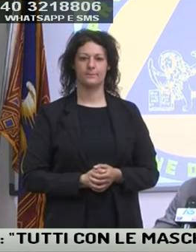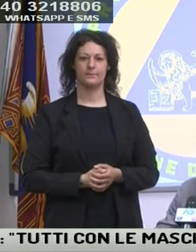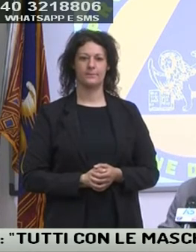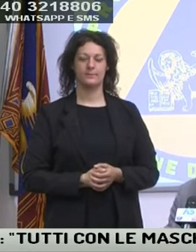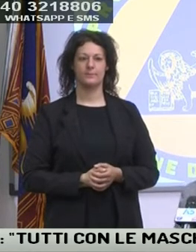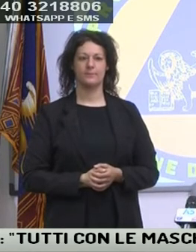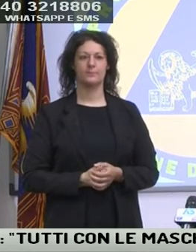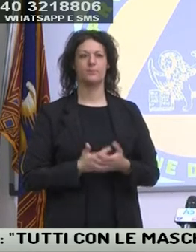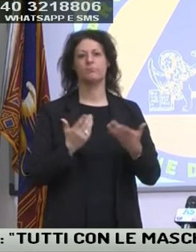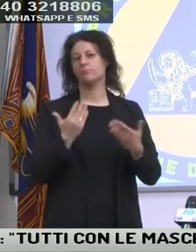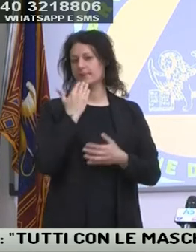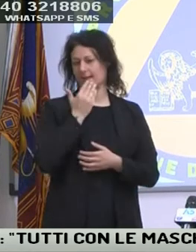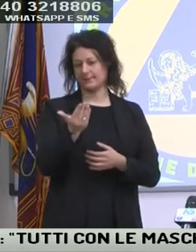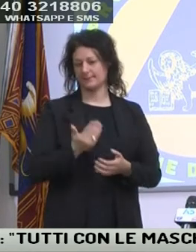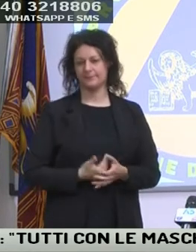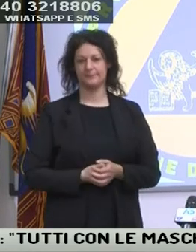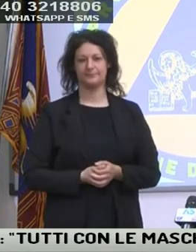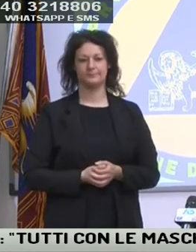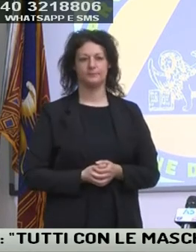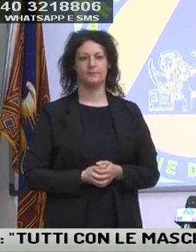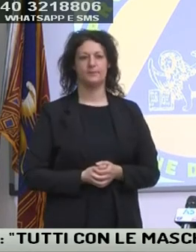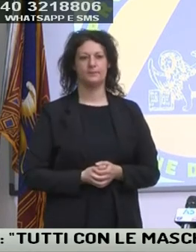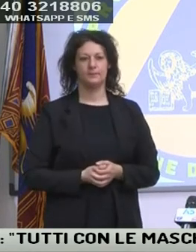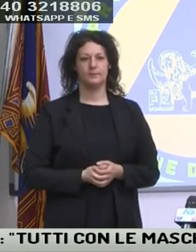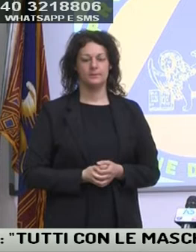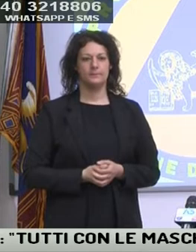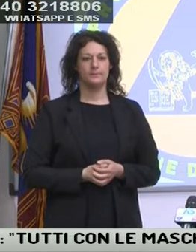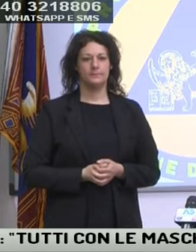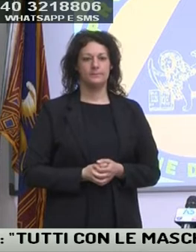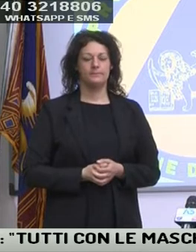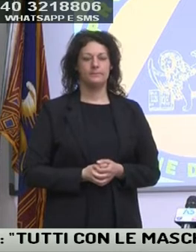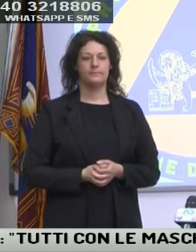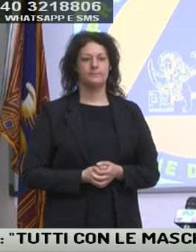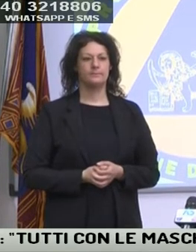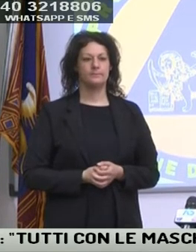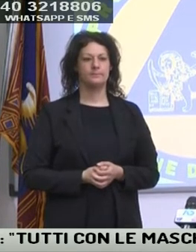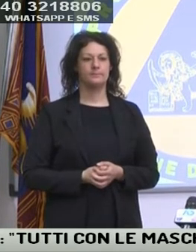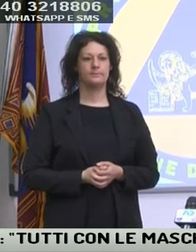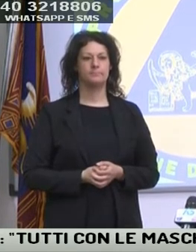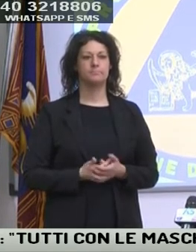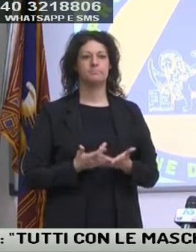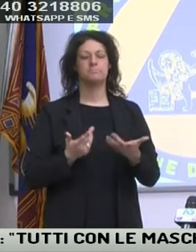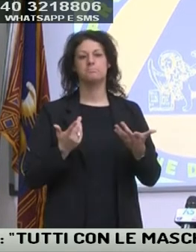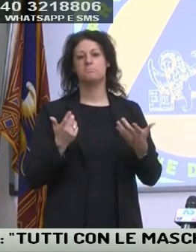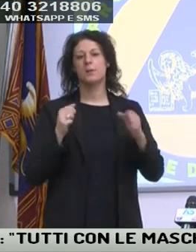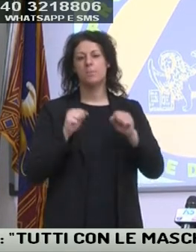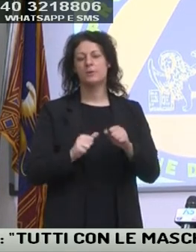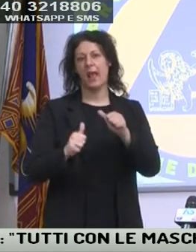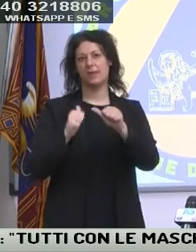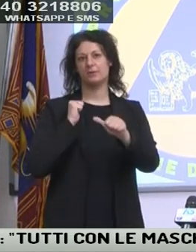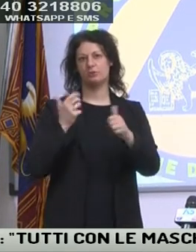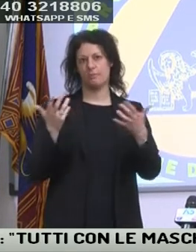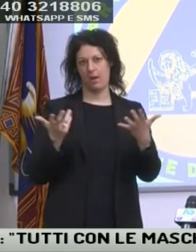E grazie per questo. Passerei la parola ma potrei anche anticipare io una